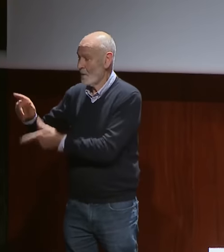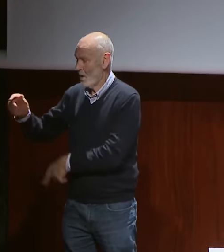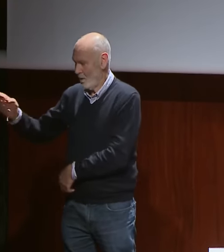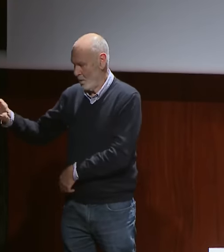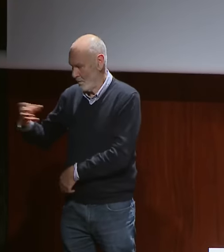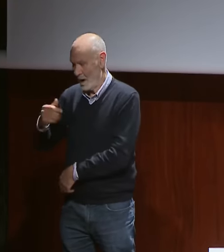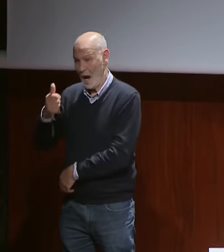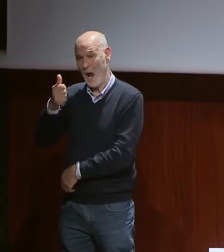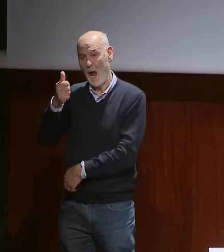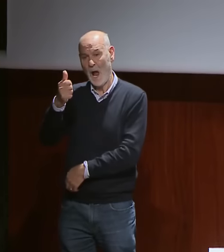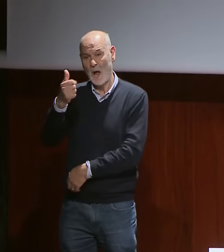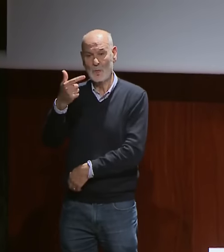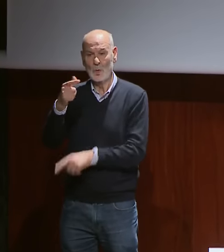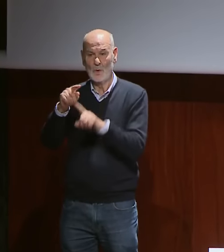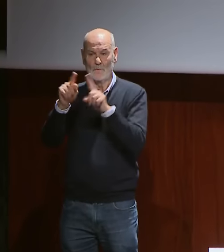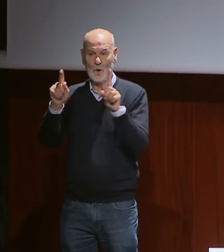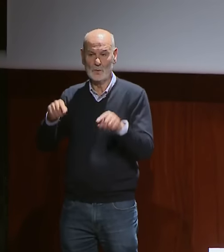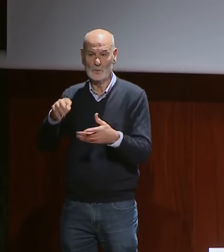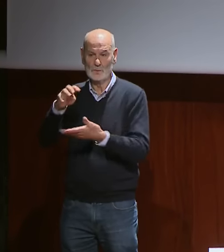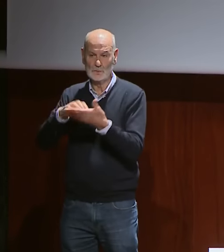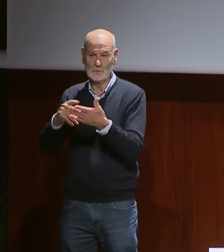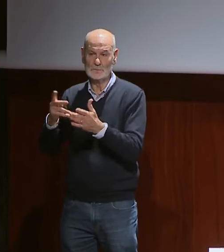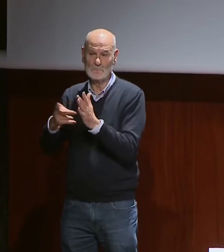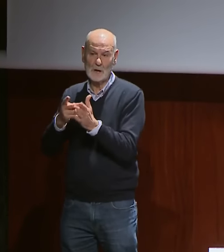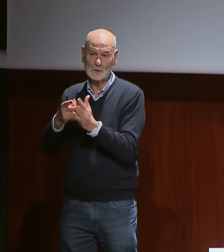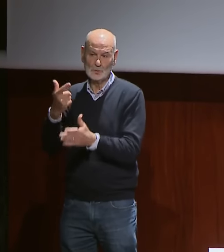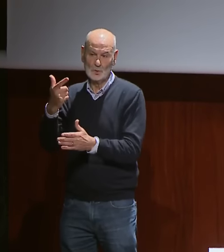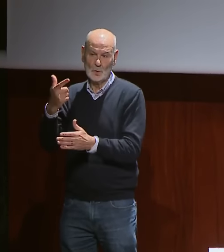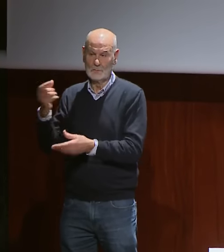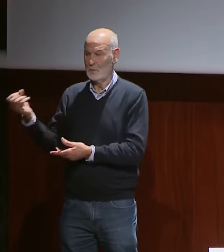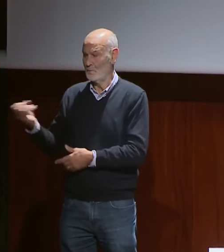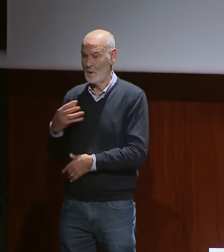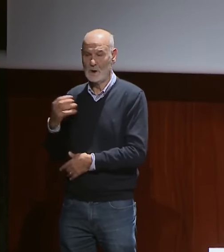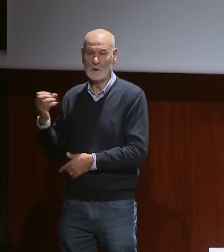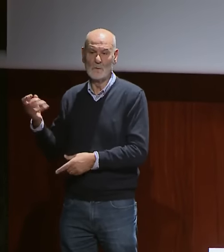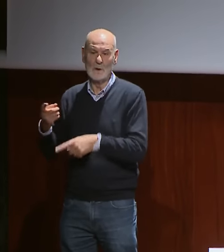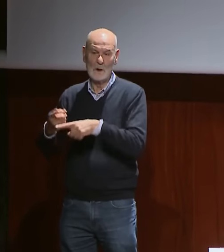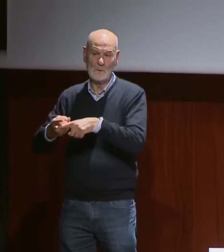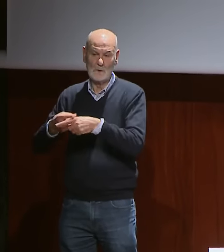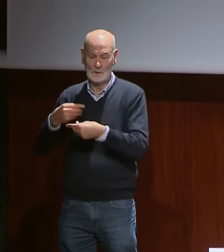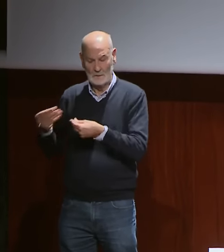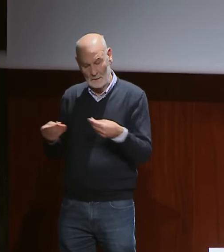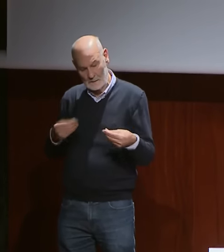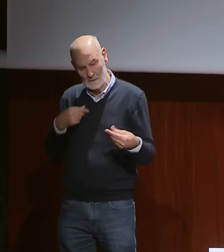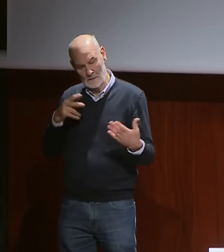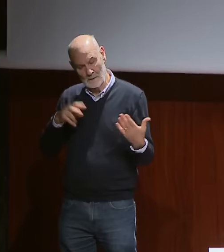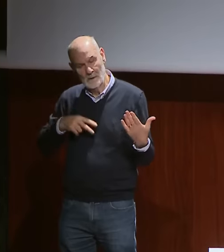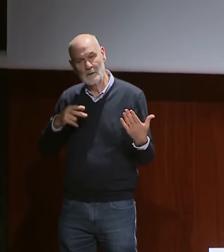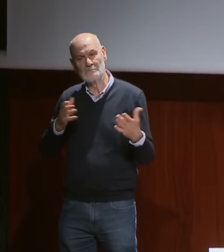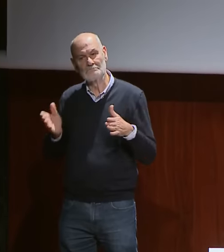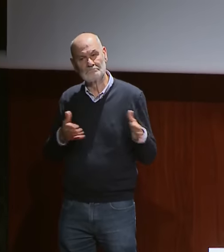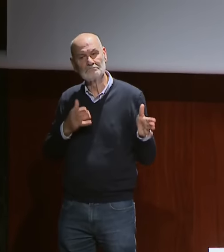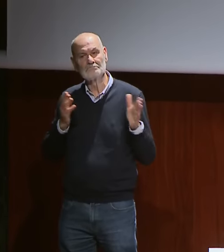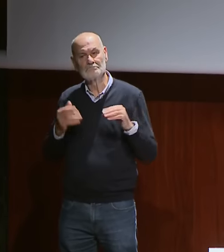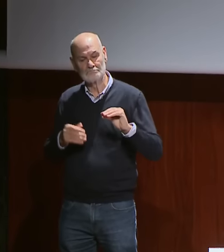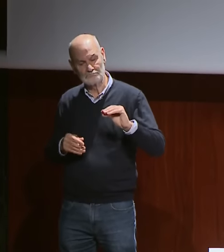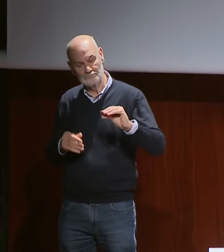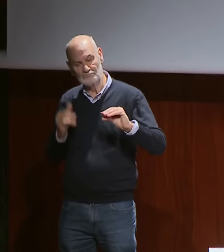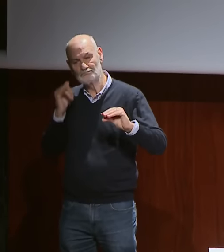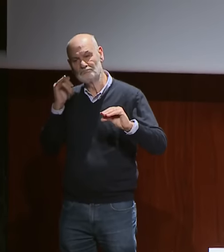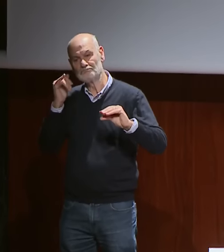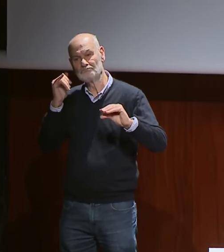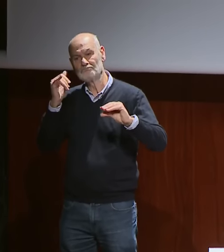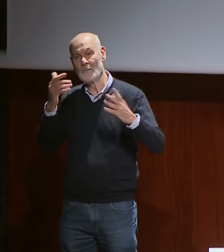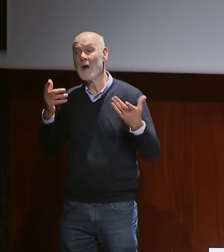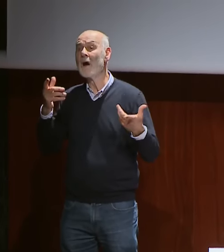tapait tous les textes. Mais voilà, je ne l'ai pas laissé se lancer tout de suite dans la traduction de tout. Je lui demandais quand même au fur et à